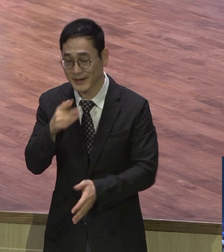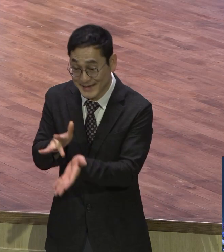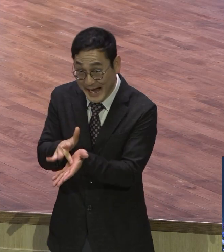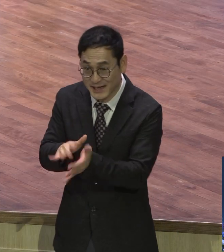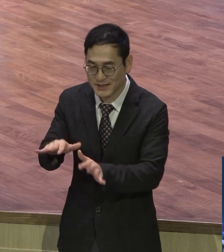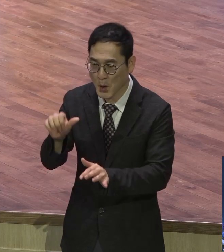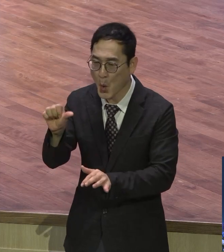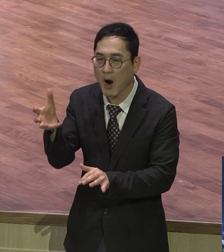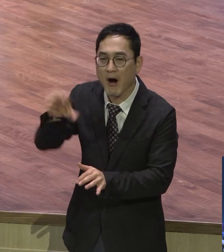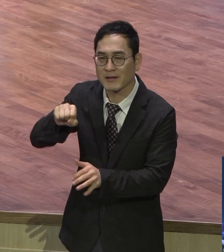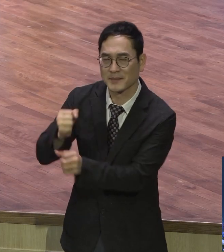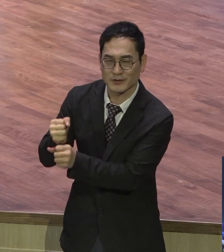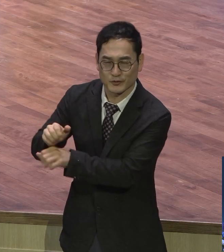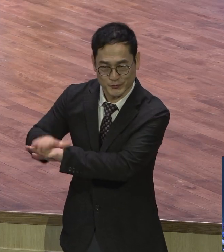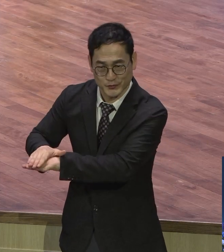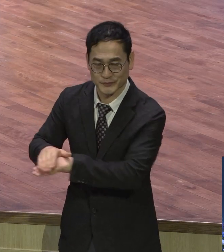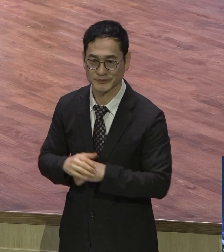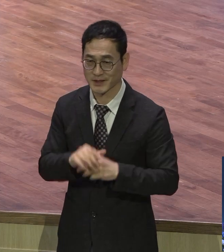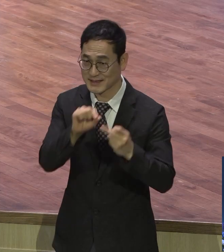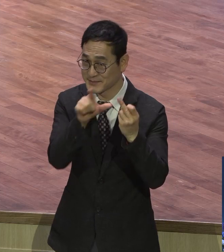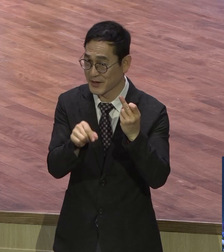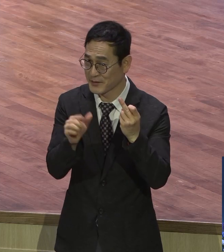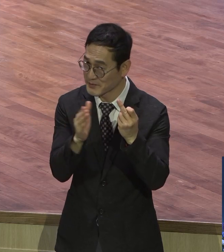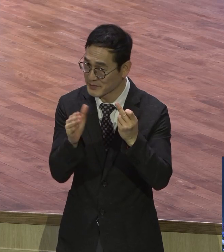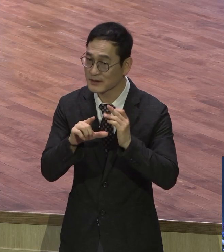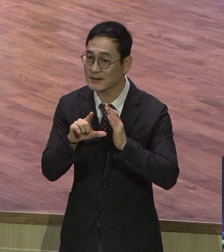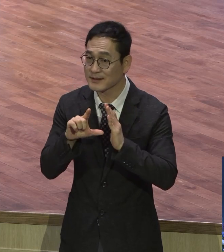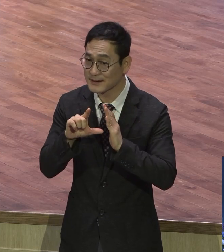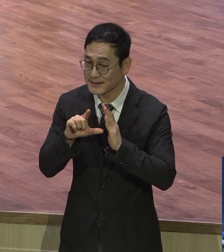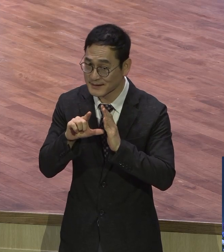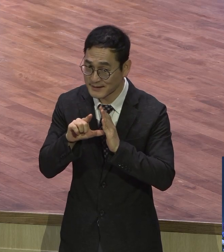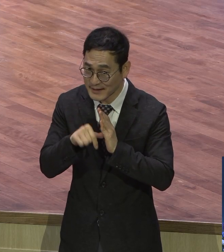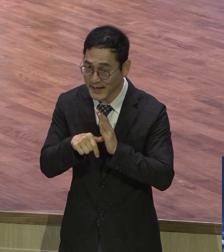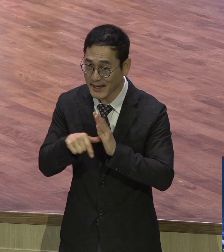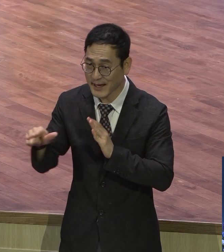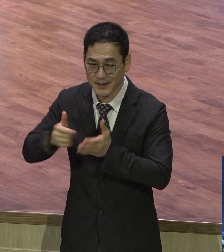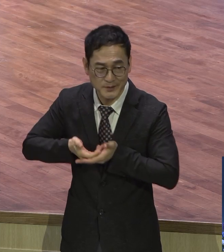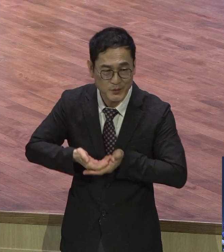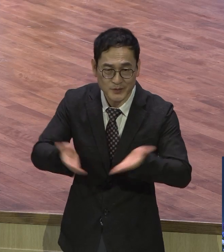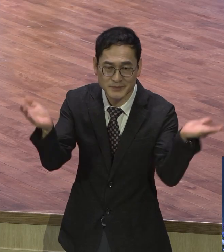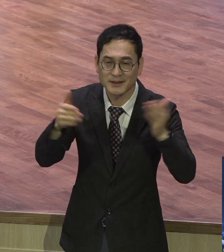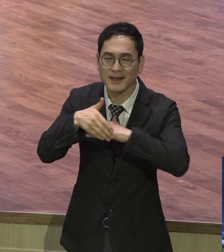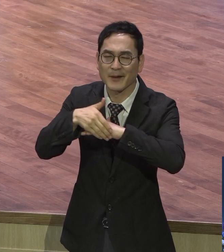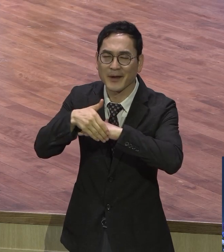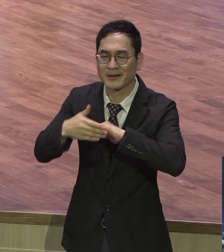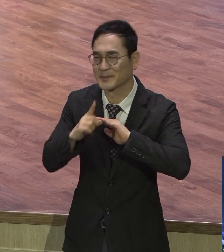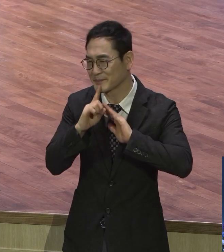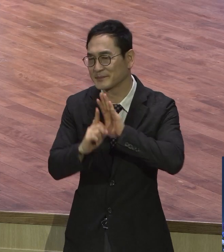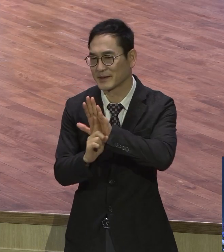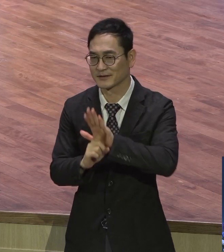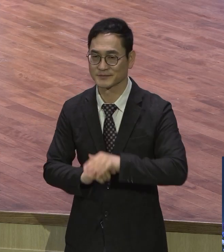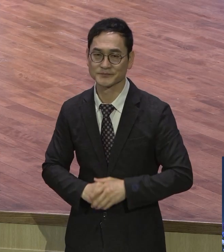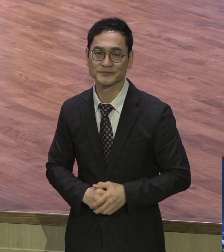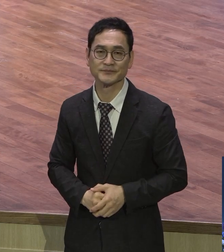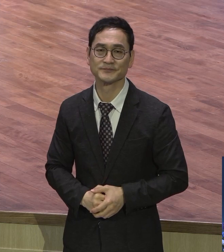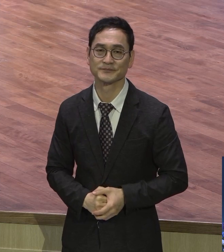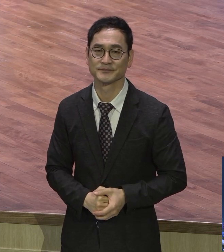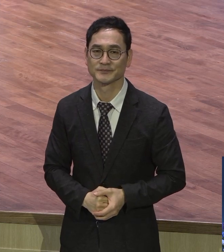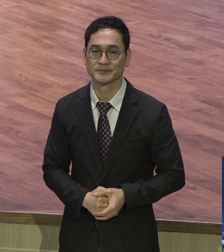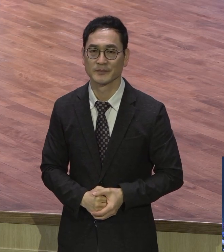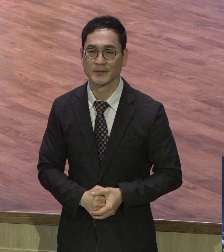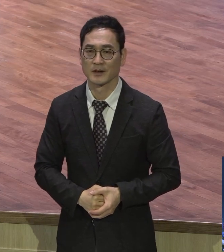곧 연말이 되면 다 그렇게 공급이 될 것이다. 그런 말을 오늘도 뜨고 있는데